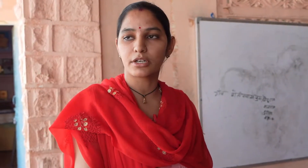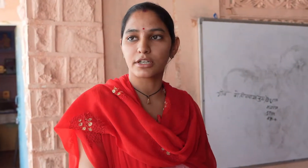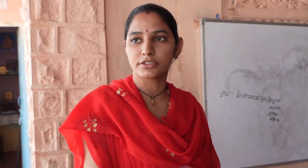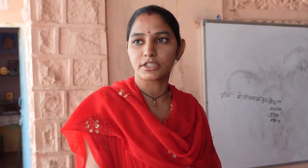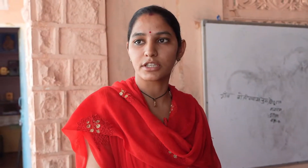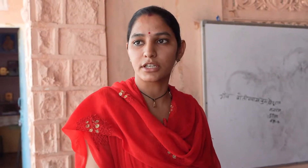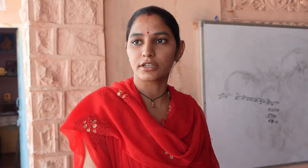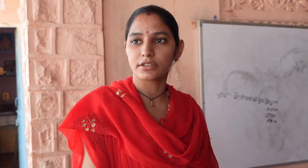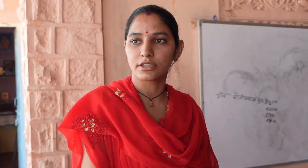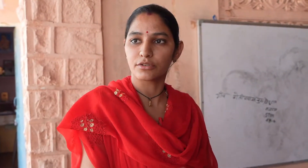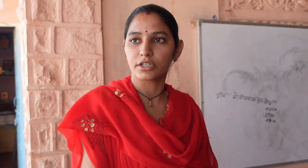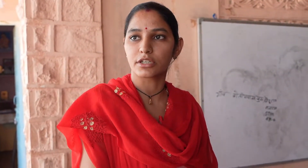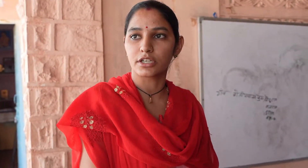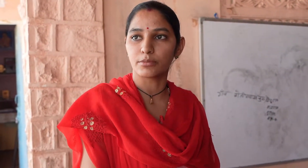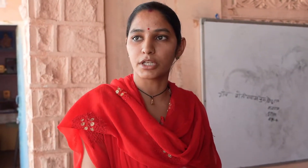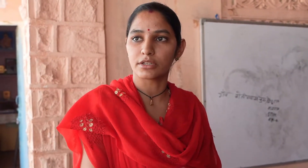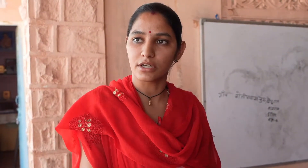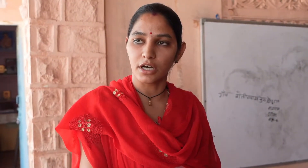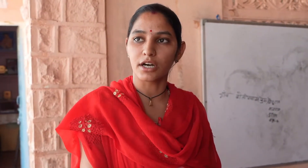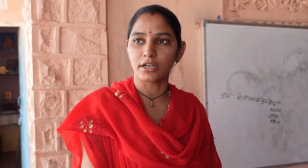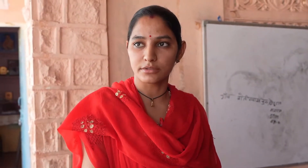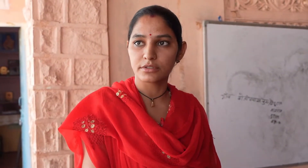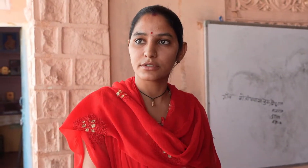लग जाता है। हफ्ता भर लग जाता, थोड़ा टाइम लगता है लेकिन समझ जाता है पूरा।